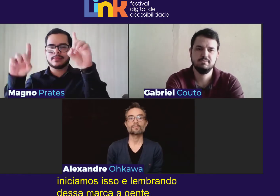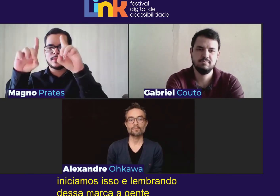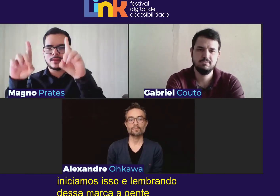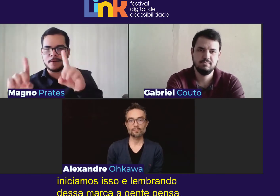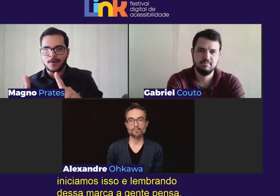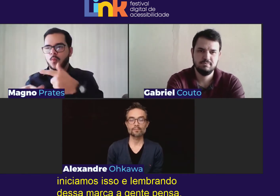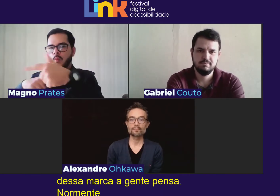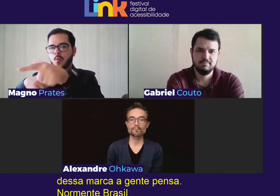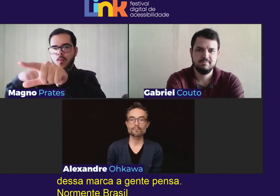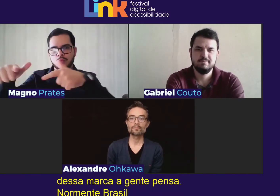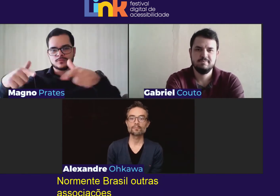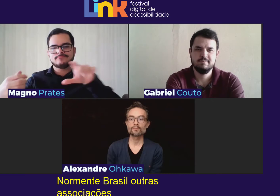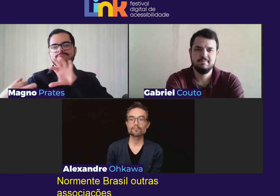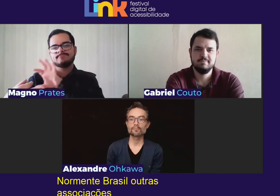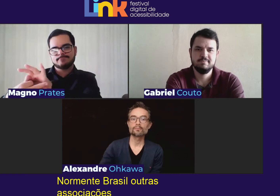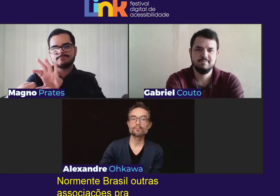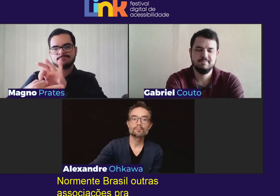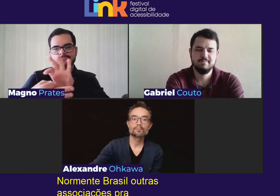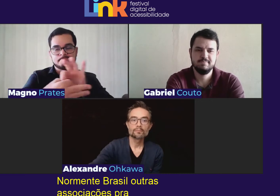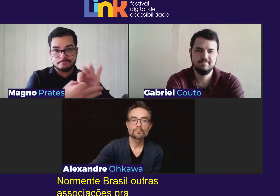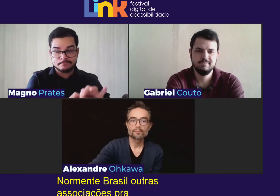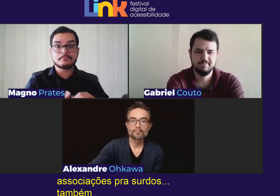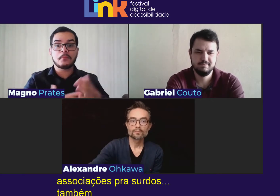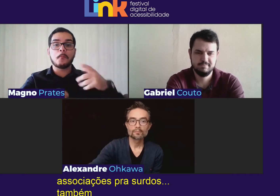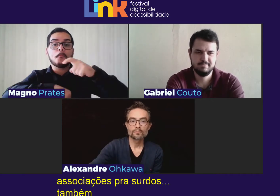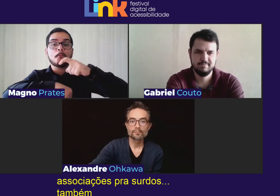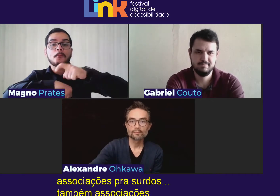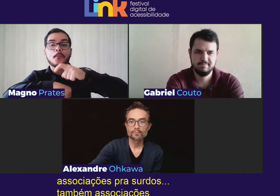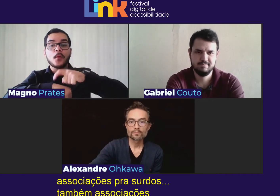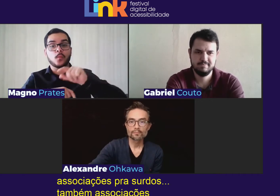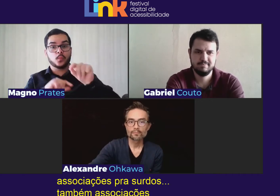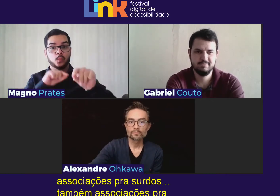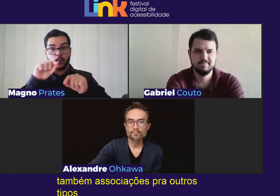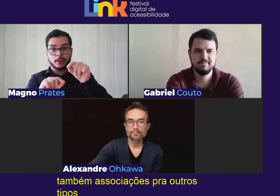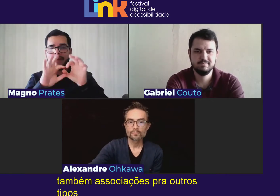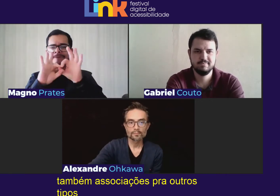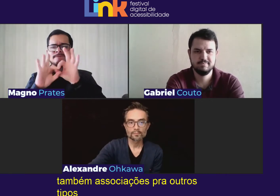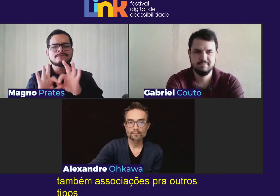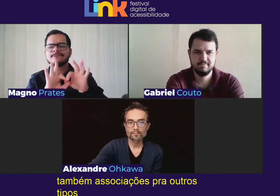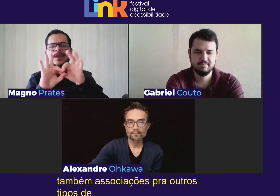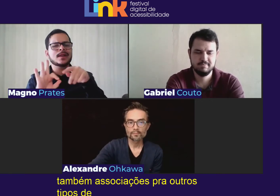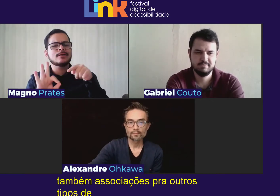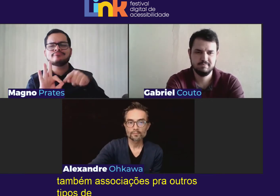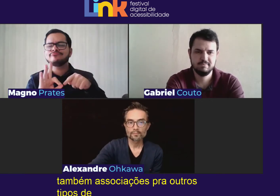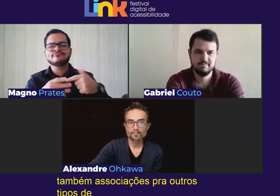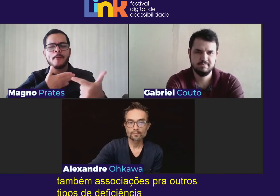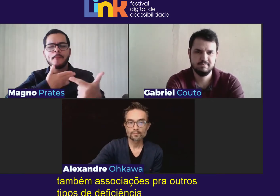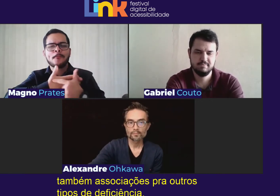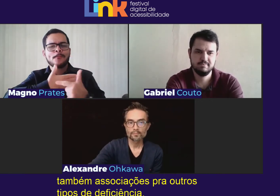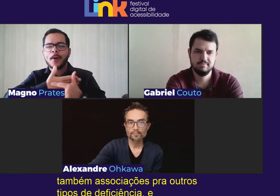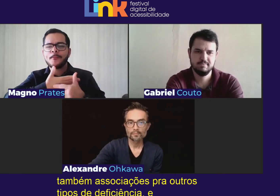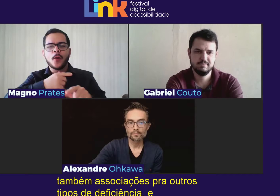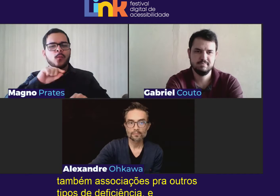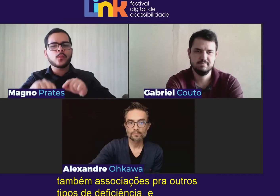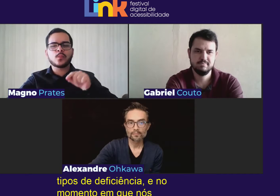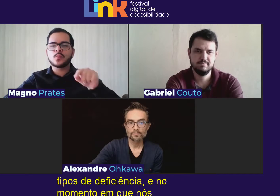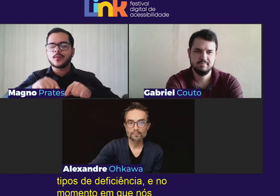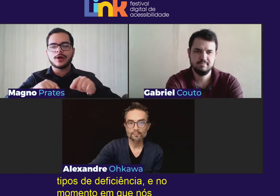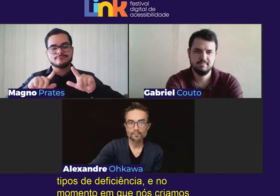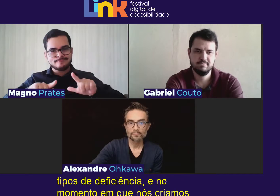também associações para outros tipos de deficiência, e no momento em que nós criamos a FENEIS, o nosso